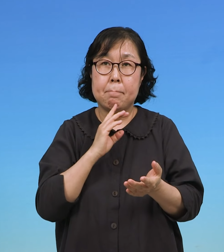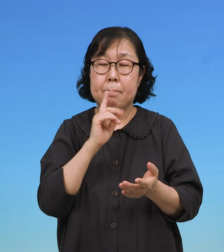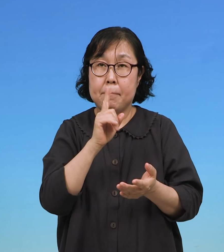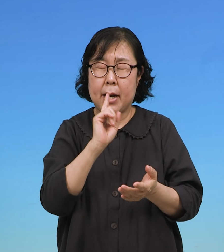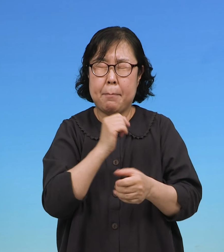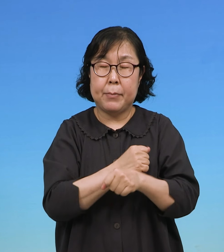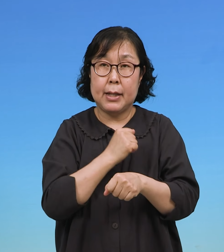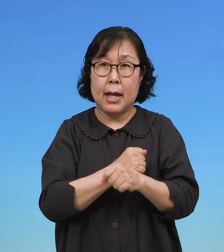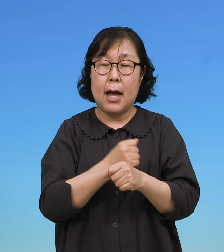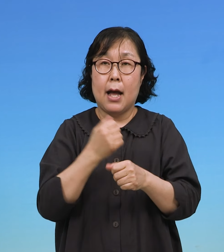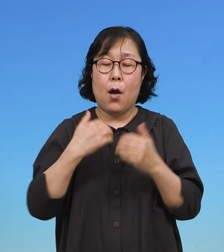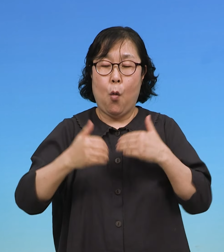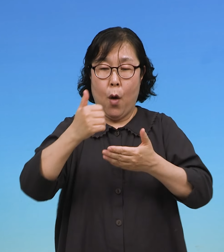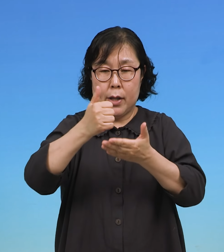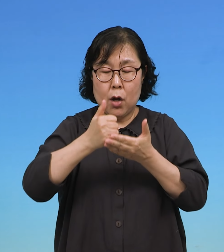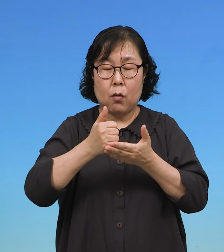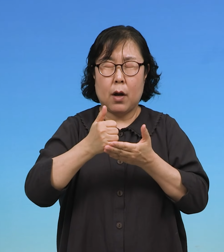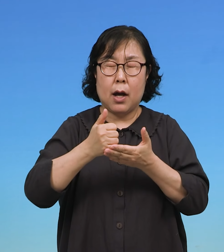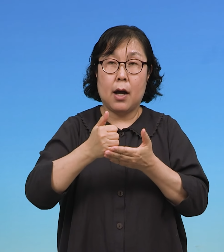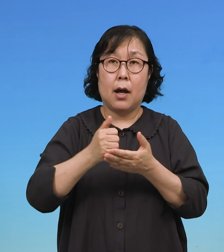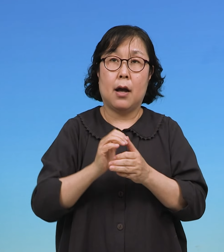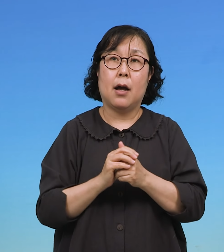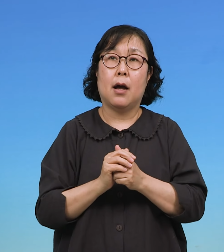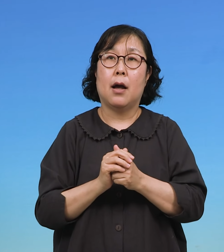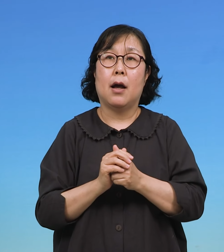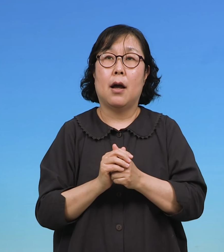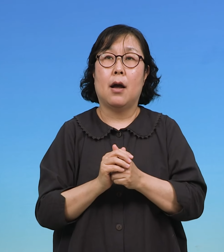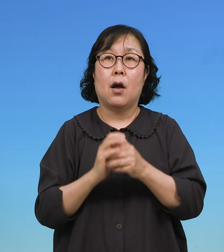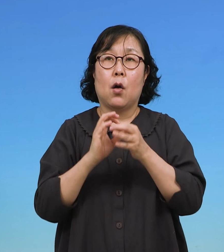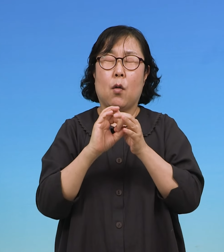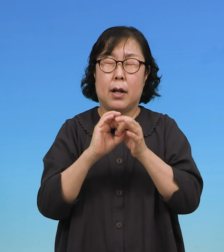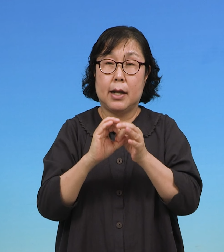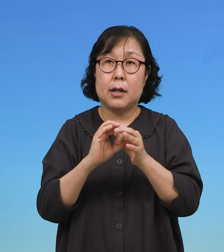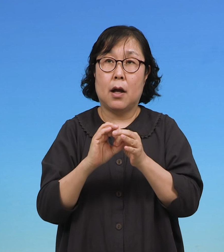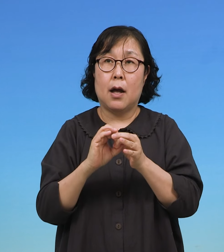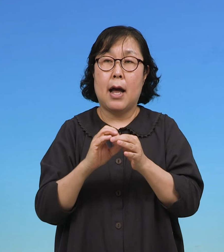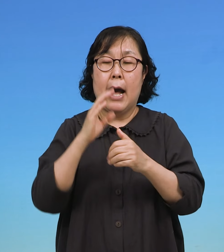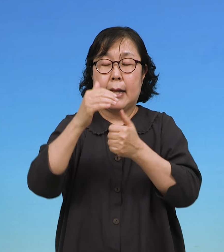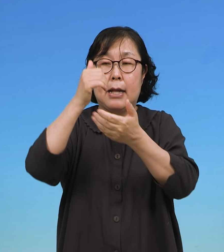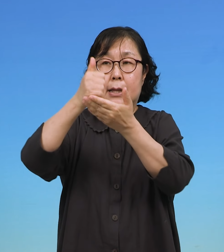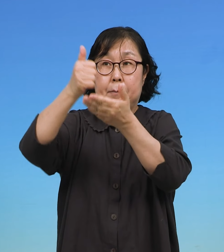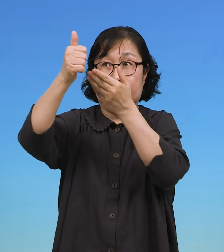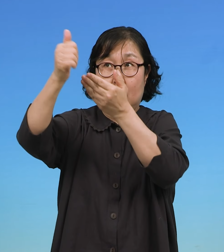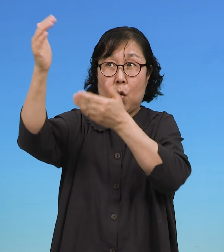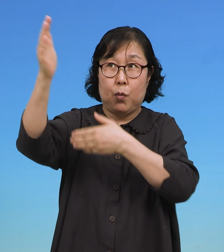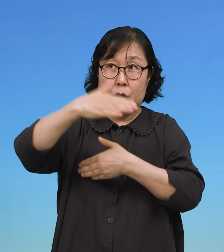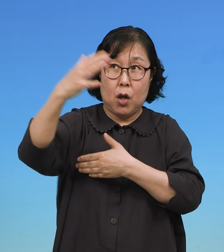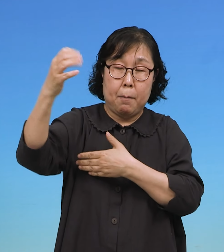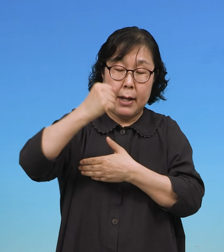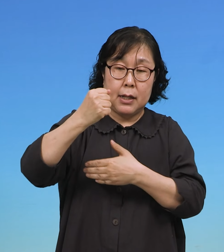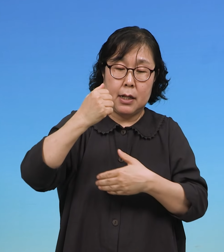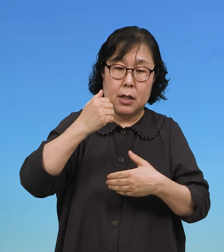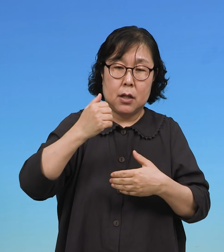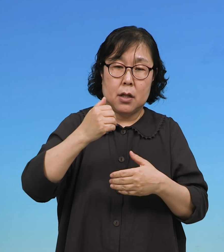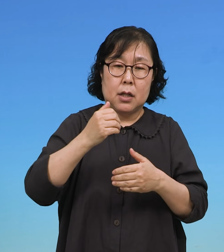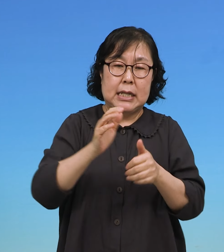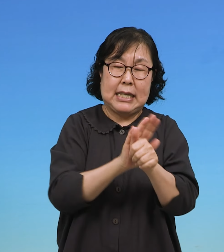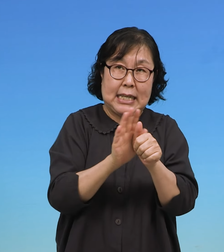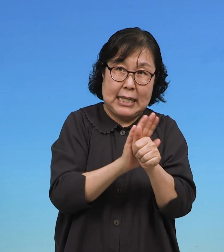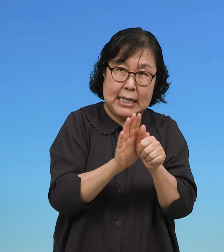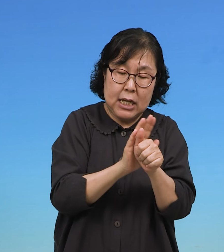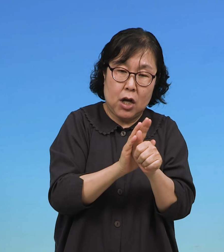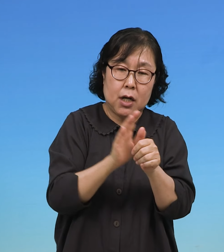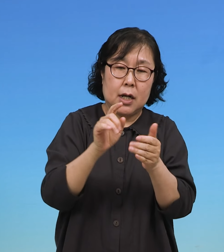두 번째가 뭐냐, 환대와 관련해서 여러분 하나님께 받은 환대를 되갚으셔야 돼요. 받은